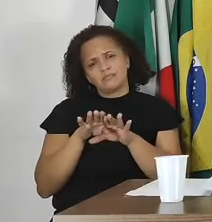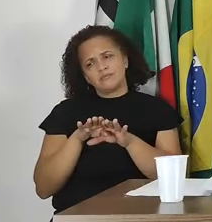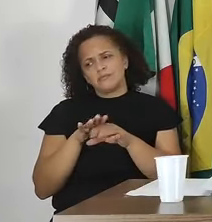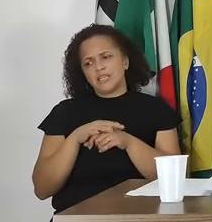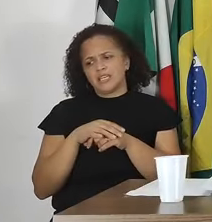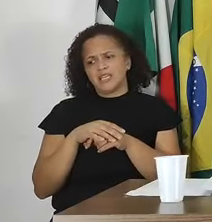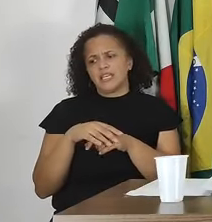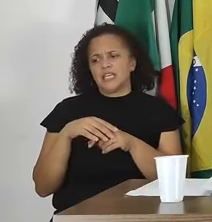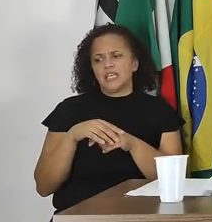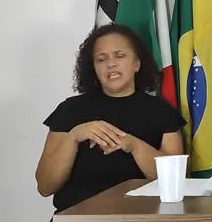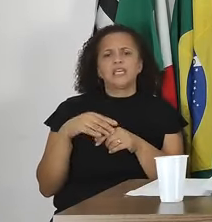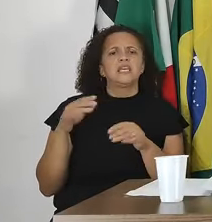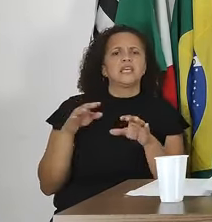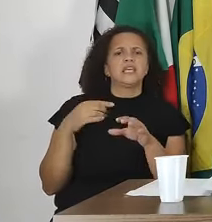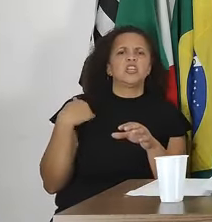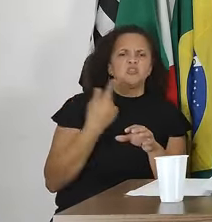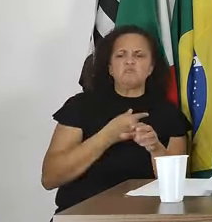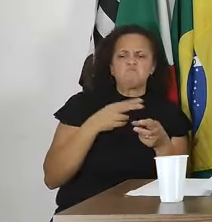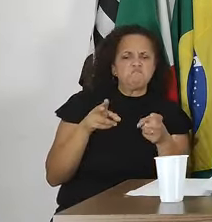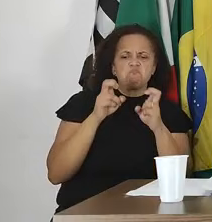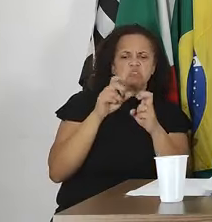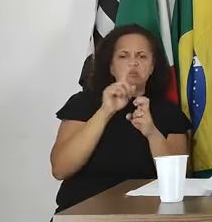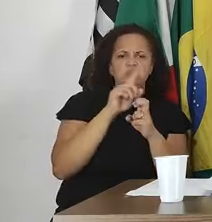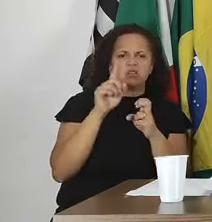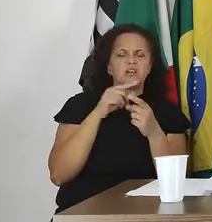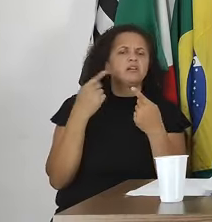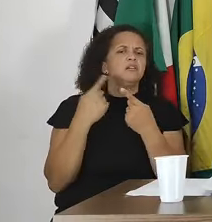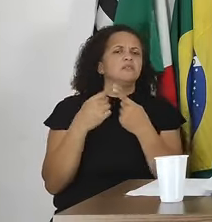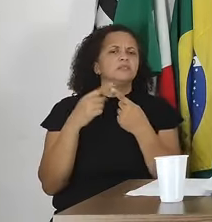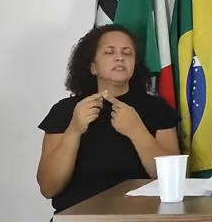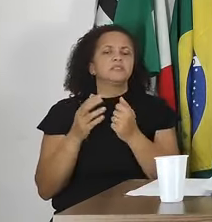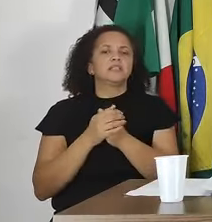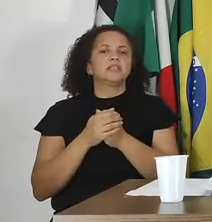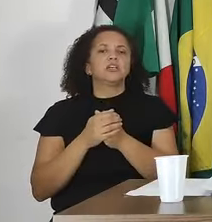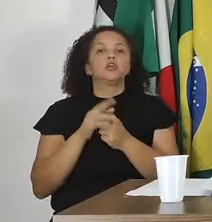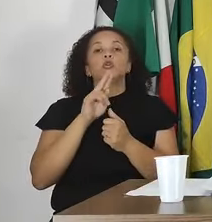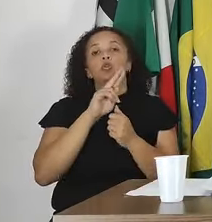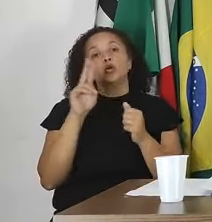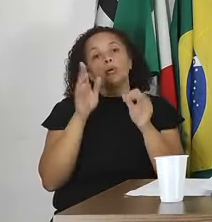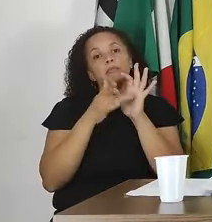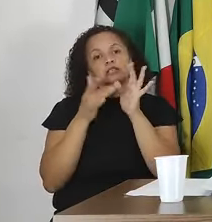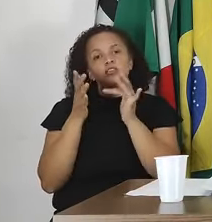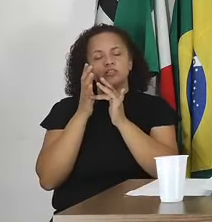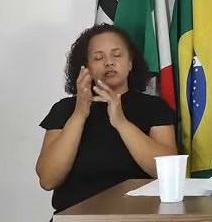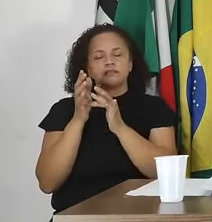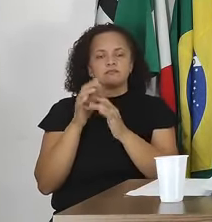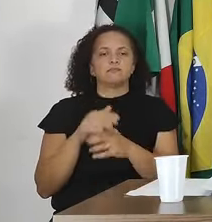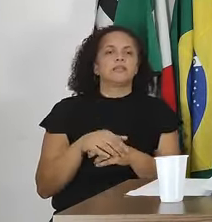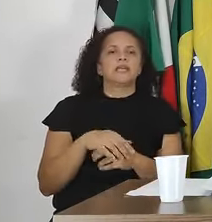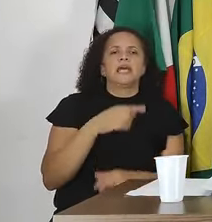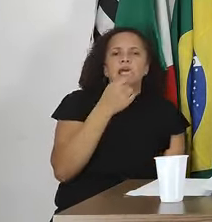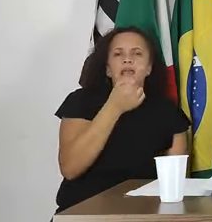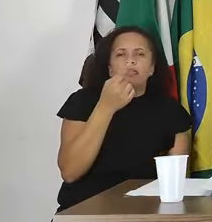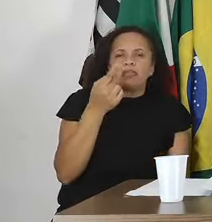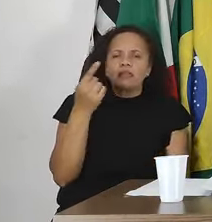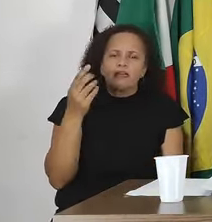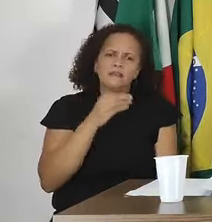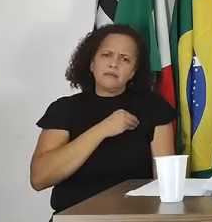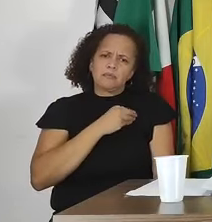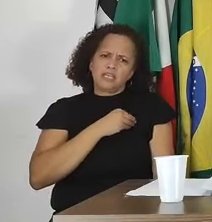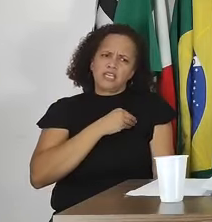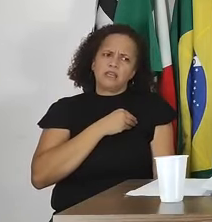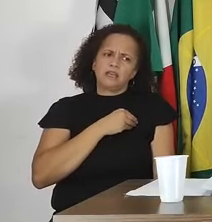né? Por causa dos escândalos e levar o nome de Jesus, porque cada um desses pecados está manchando o nome